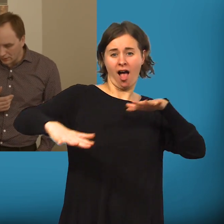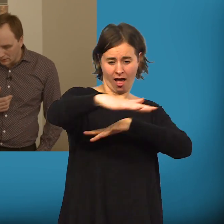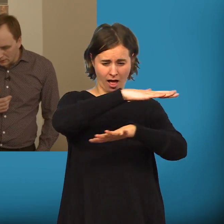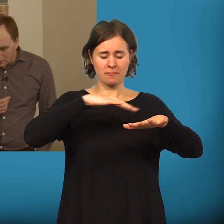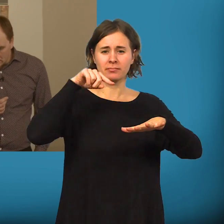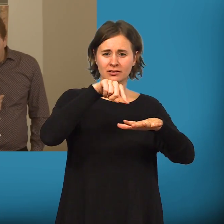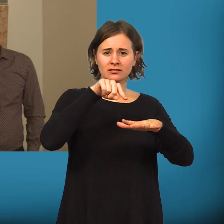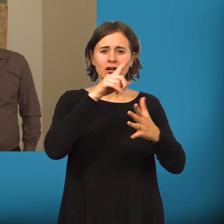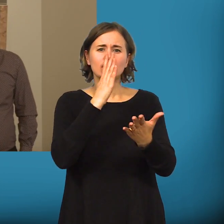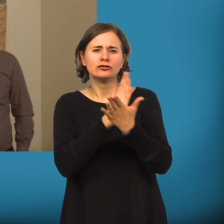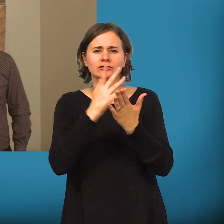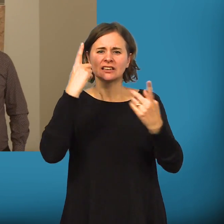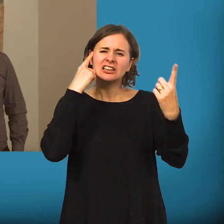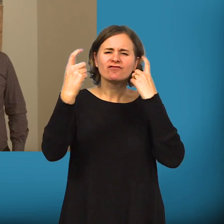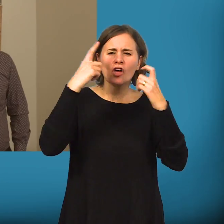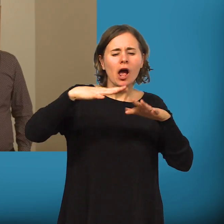tokia.